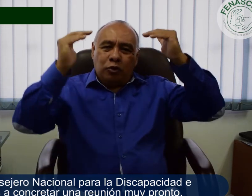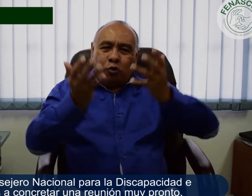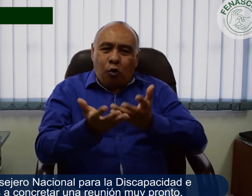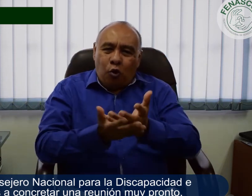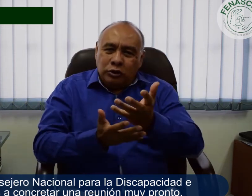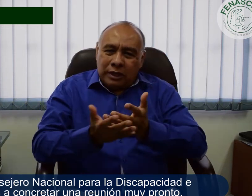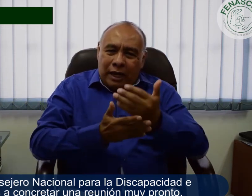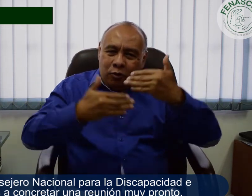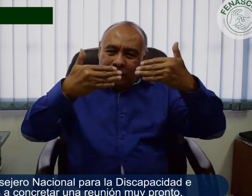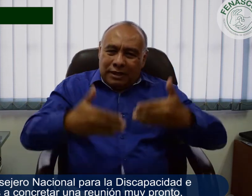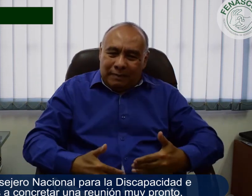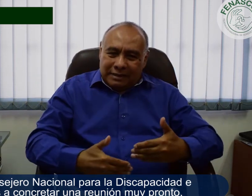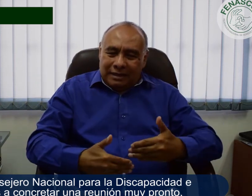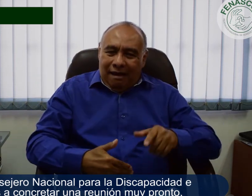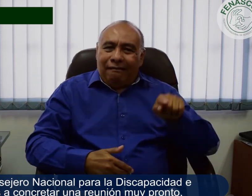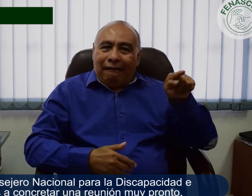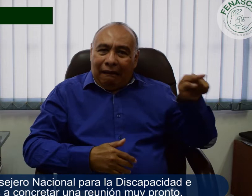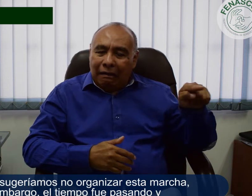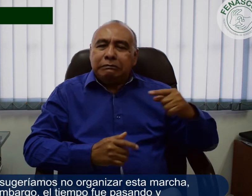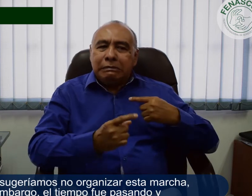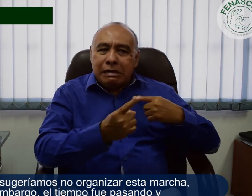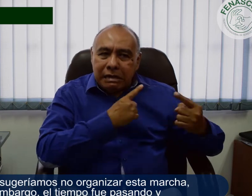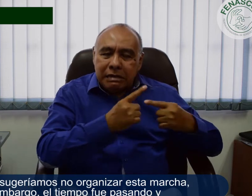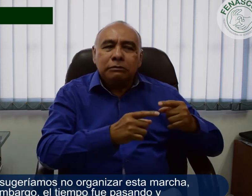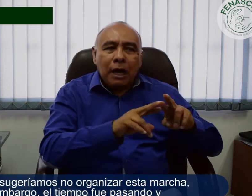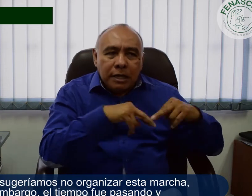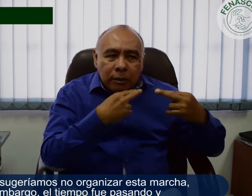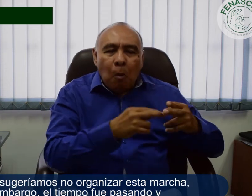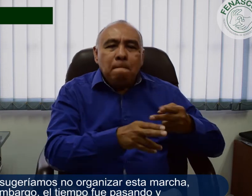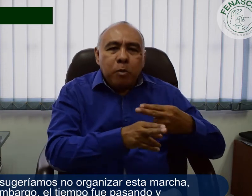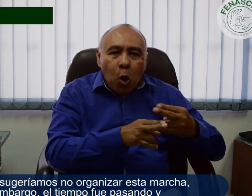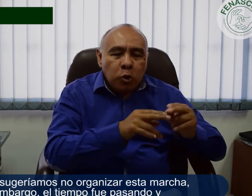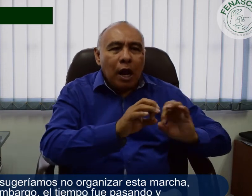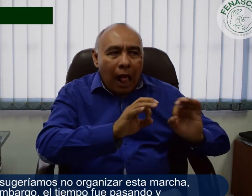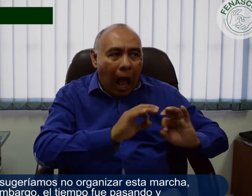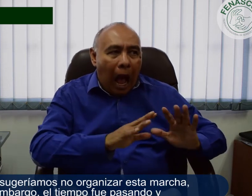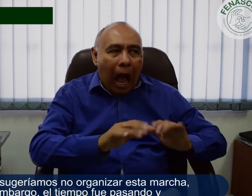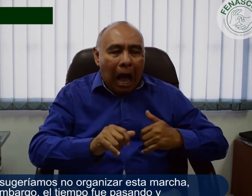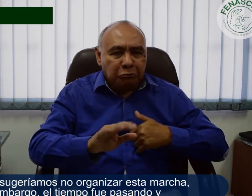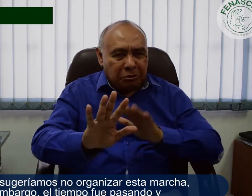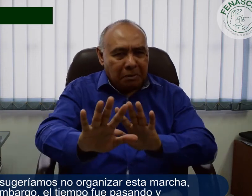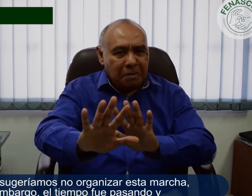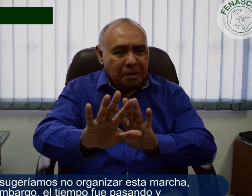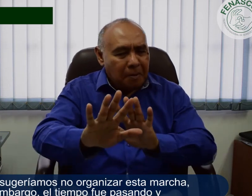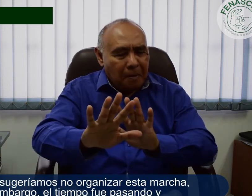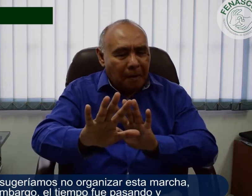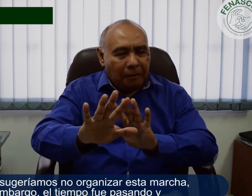concretar una reunión muy pronto, por lo que sugeríamos no organizar esta marcha. Sin embargo, el